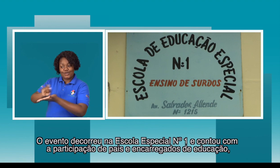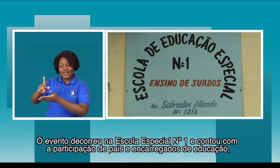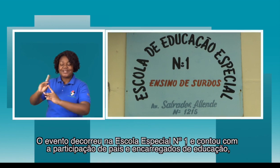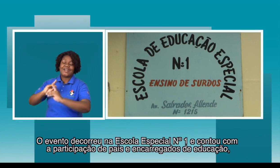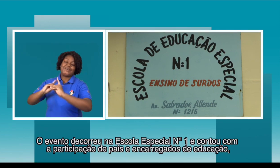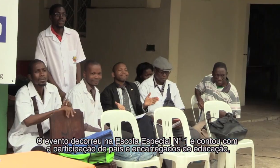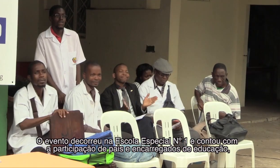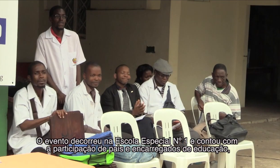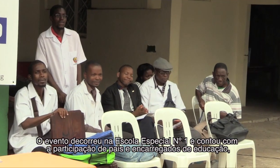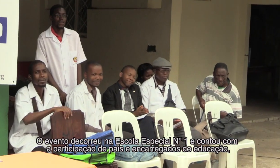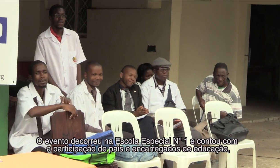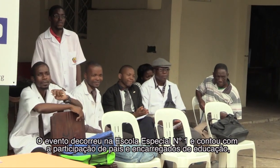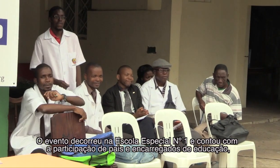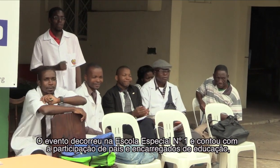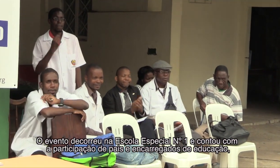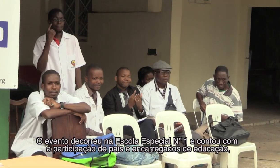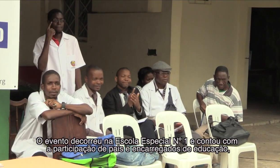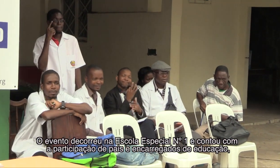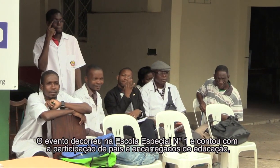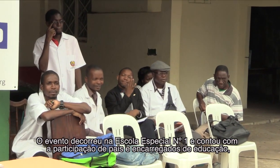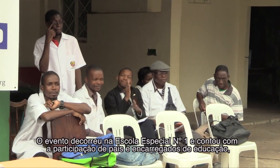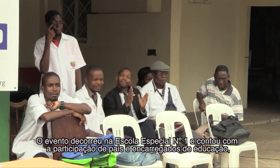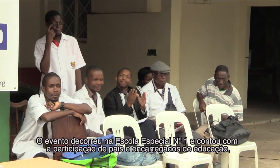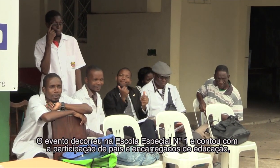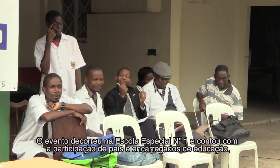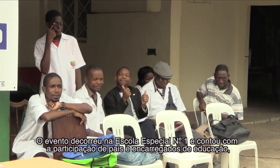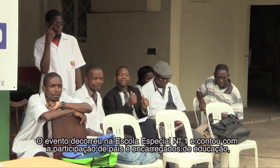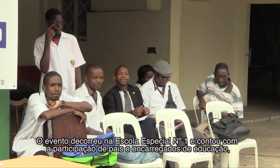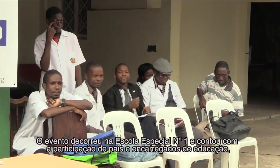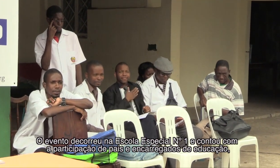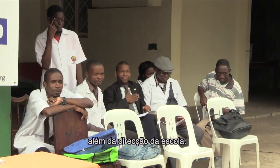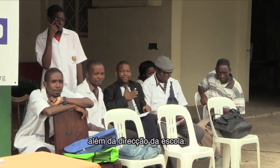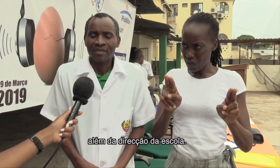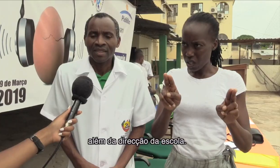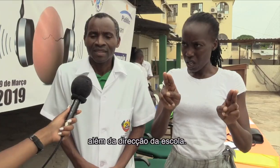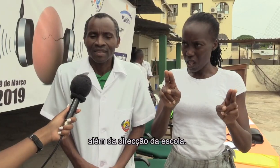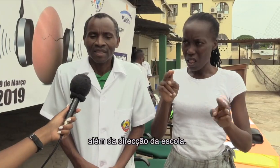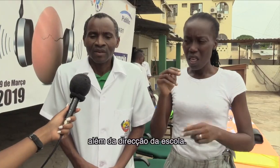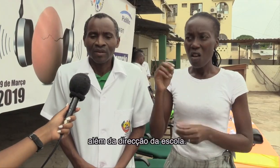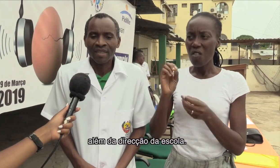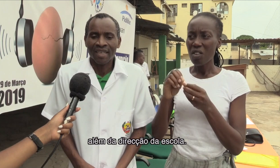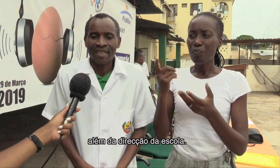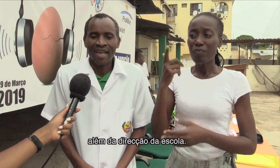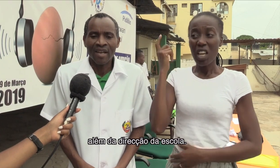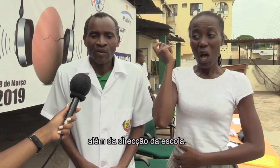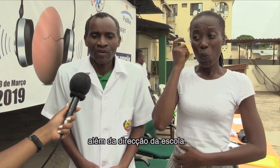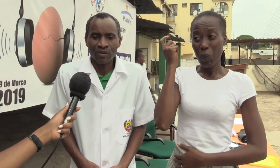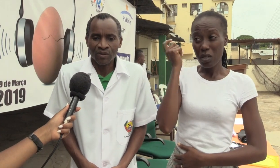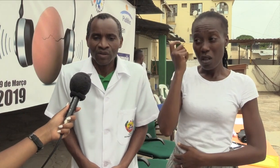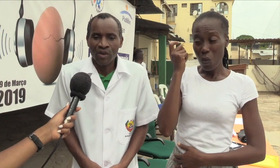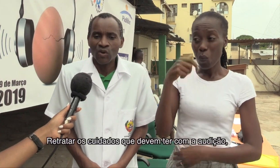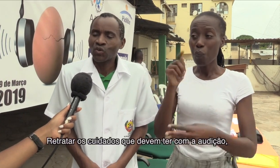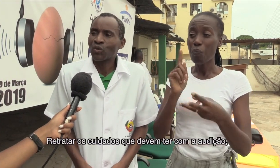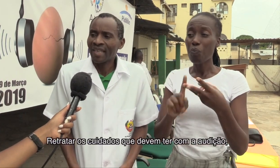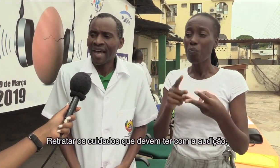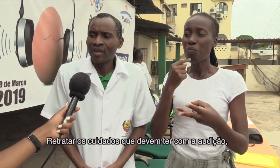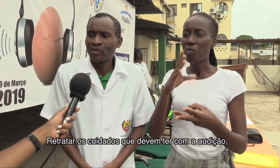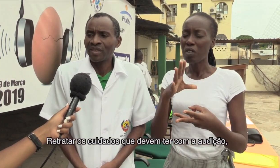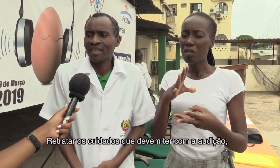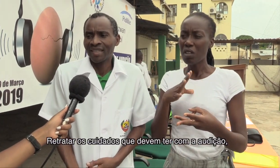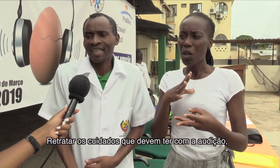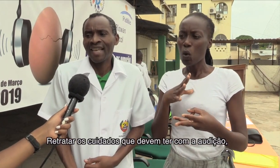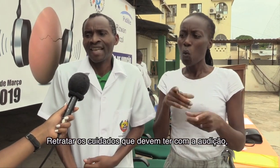1 e contou com a participação de pais e encarregados de educação, além da direção da escola. Os